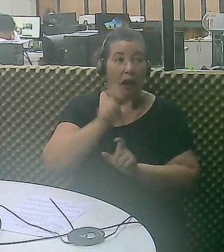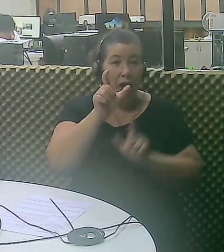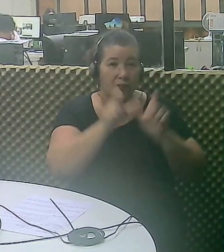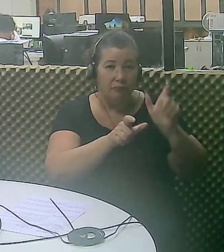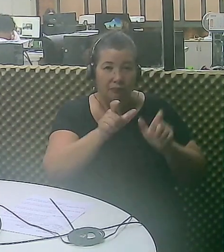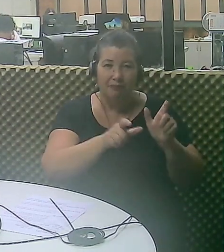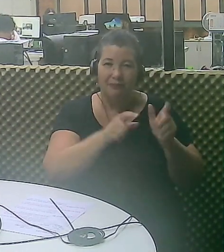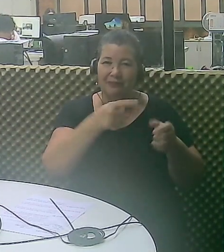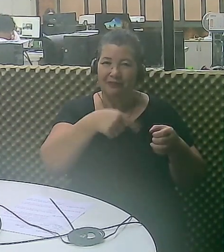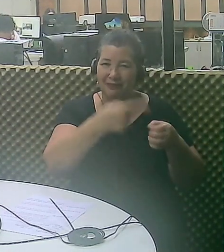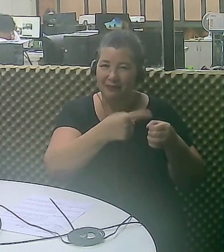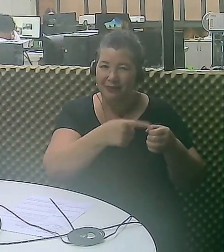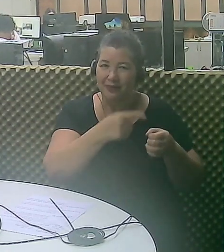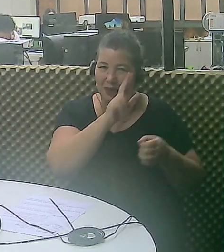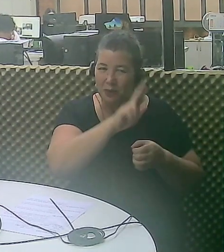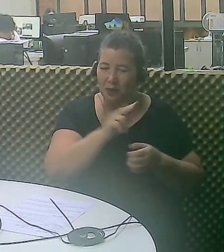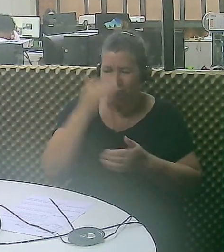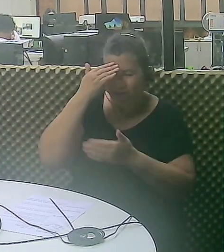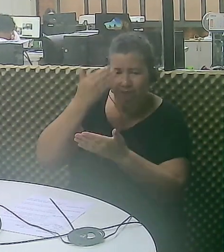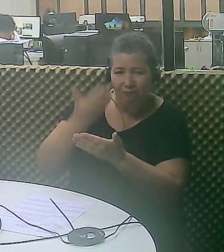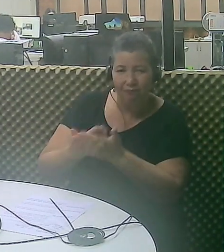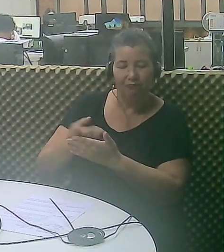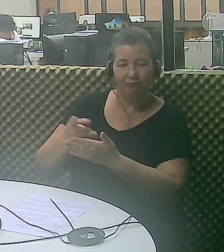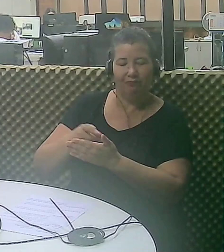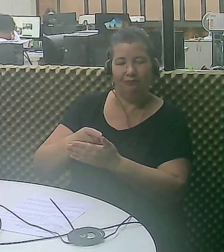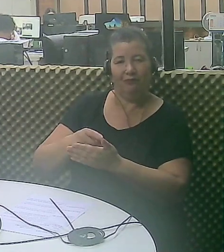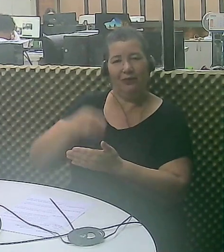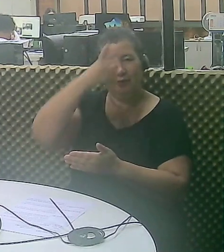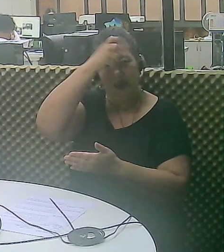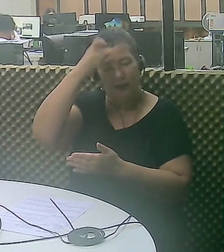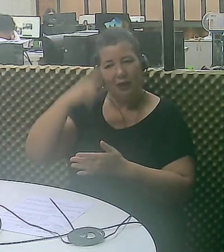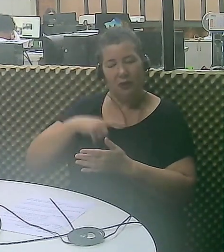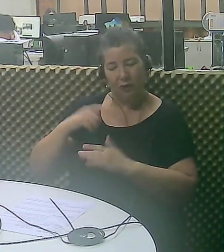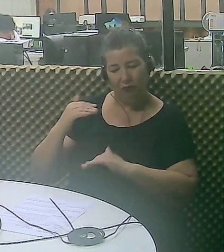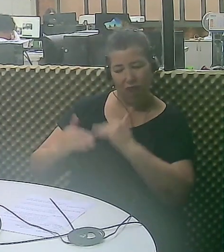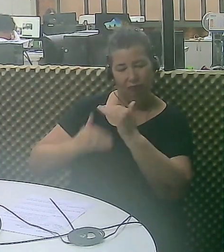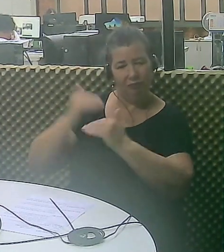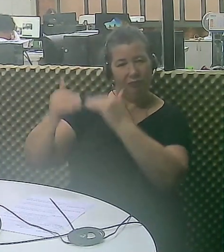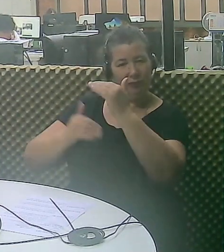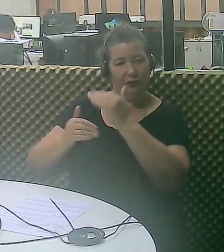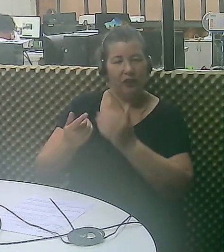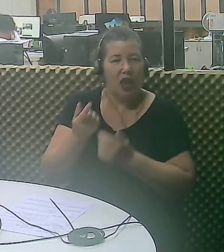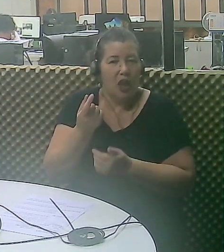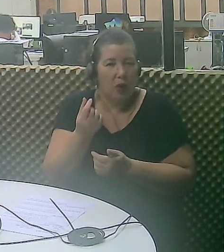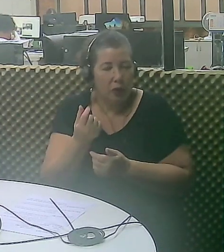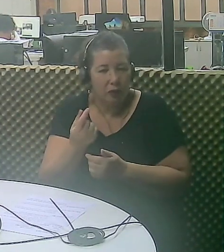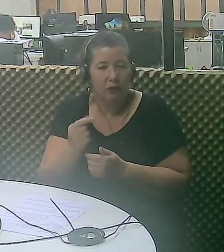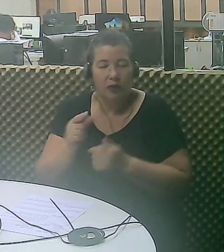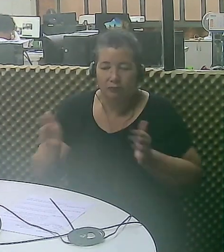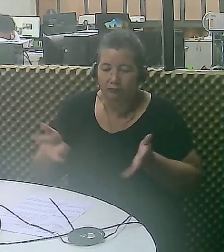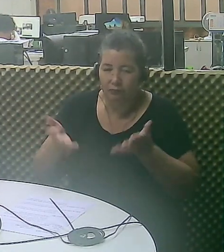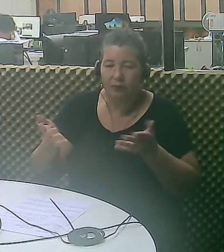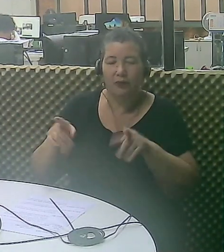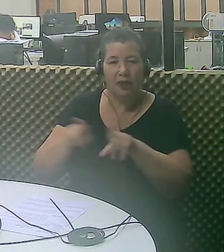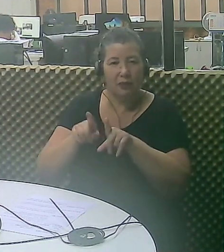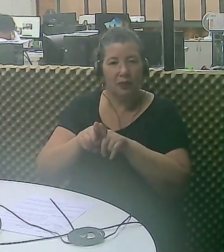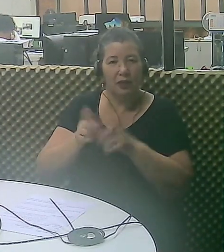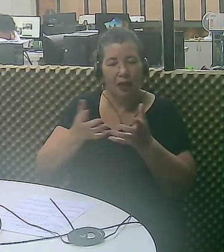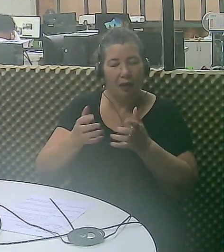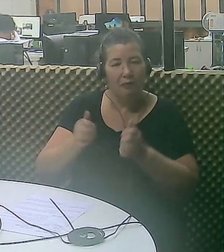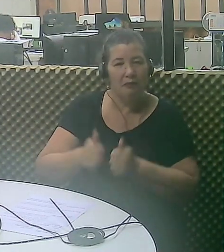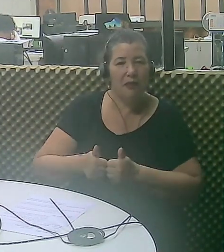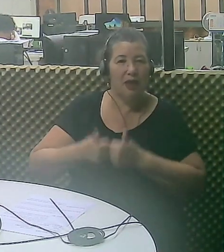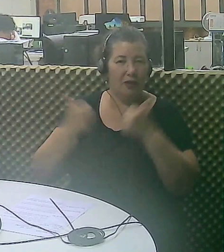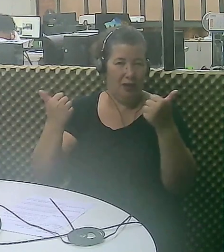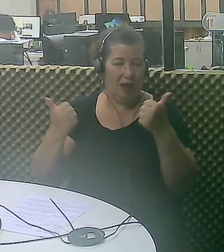da cidade e permitem que o desenvolvimento econômico seja fomentado por meio daqueles que querem ou ampliar seus negócios